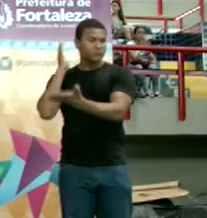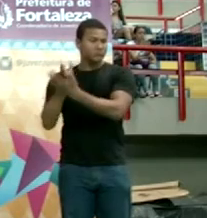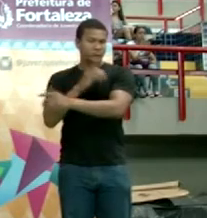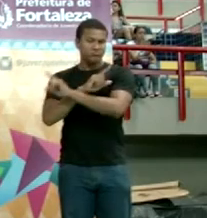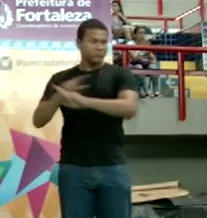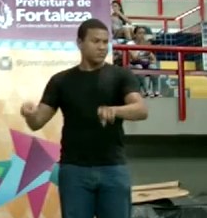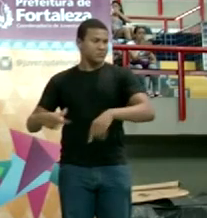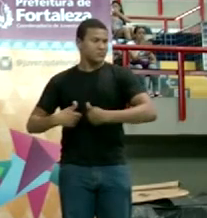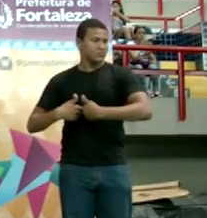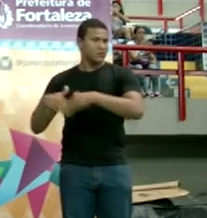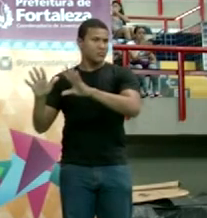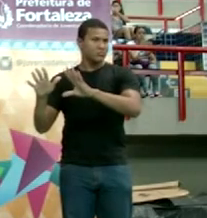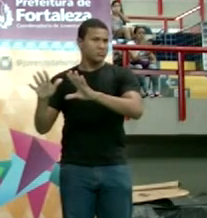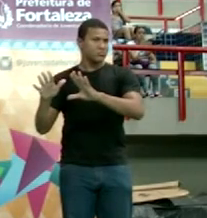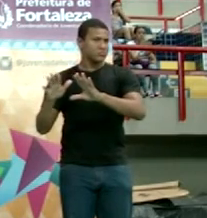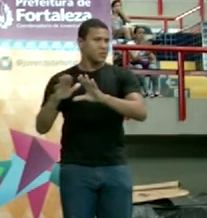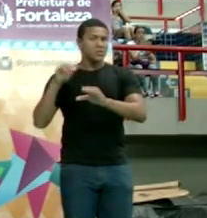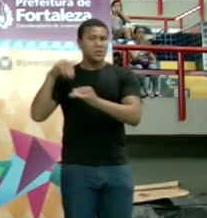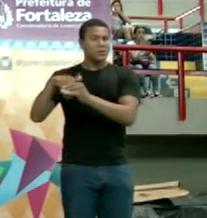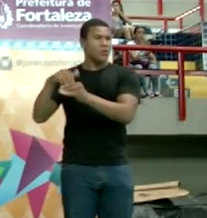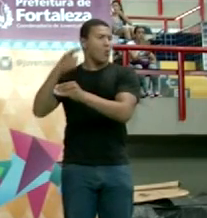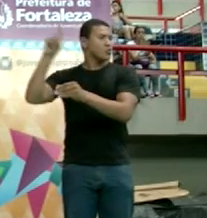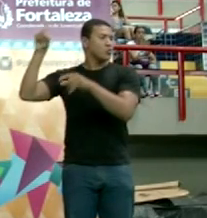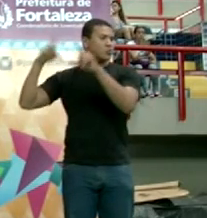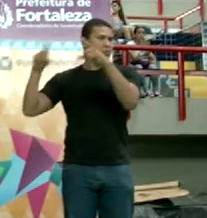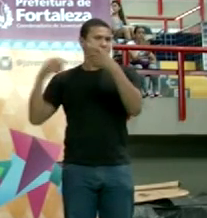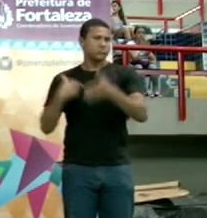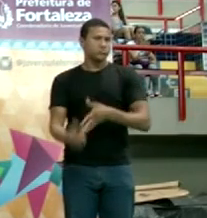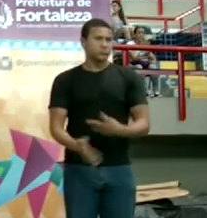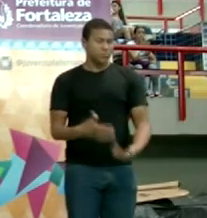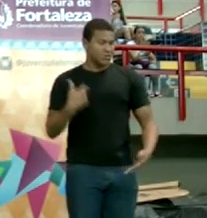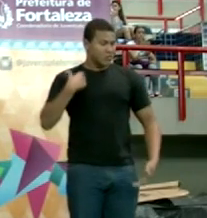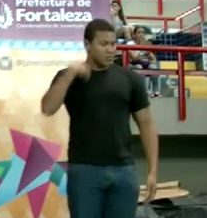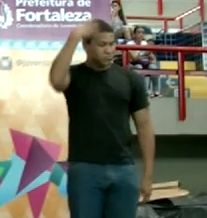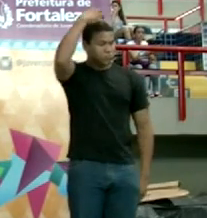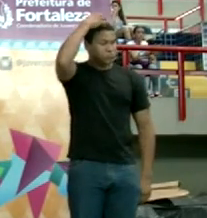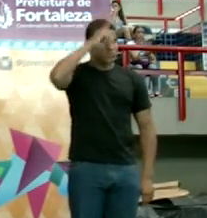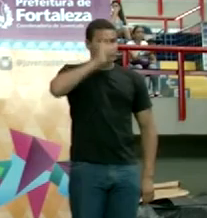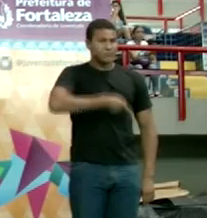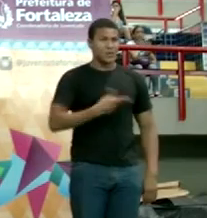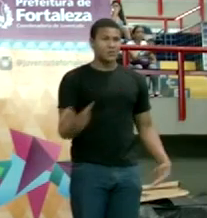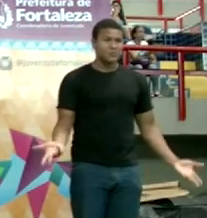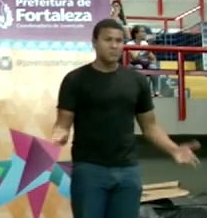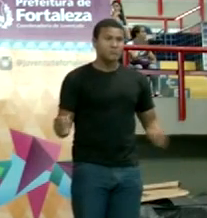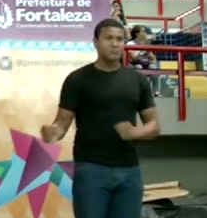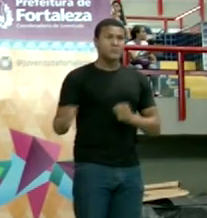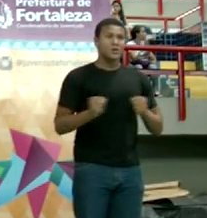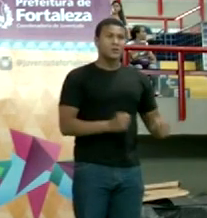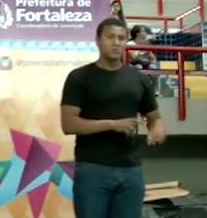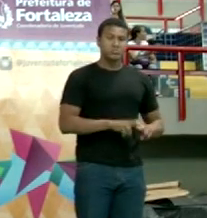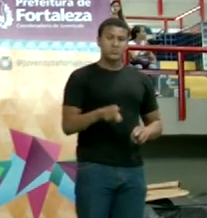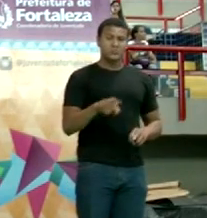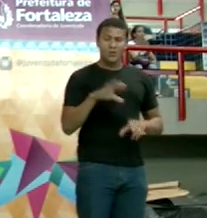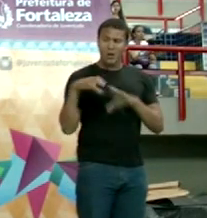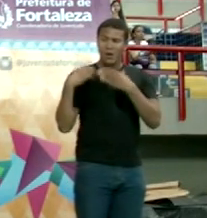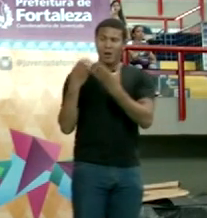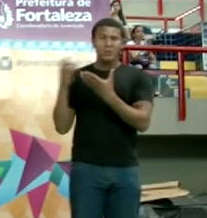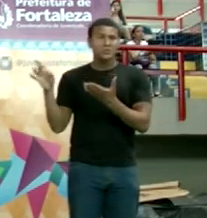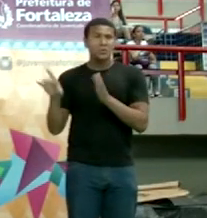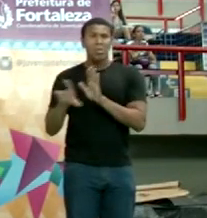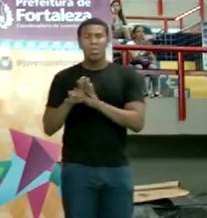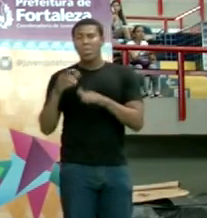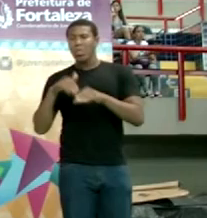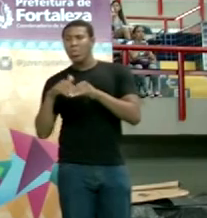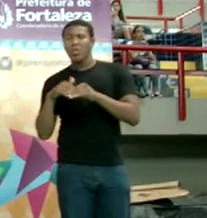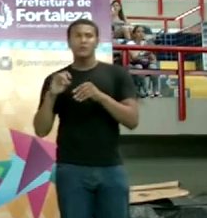para a Câmara. Simples assim. Eu sou o poder moderador, a Câmara só é legislativa, eu estou acima.